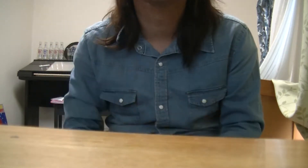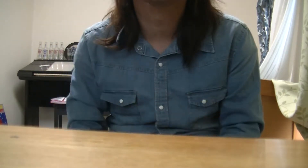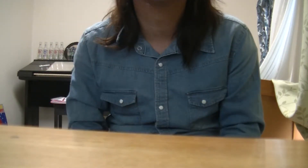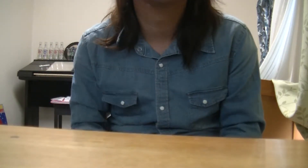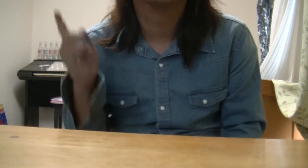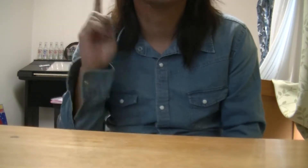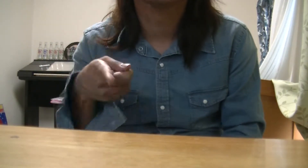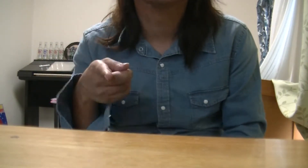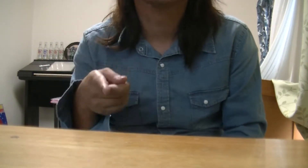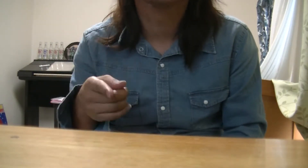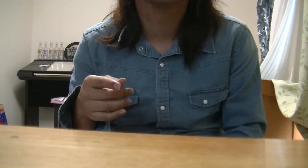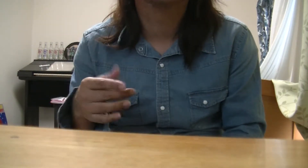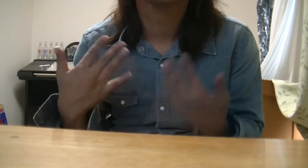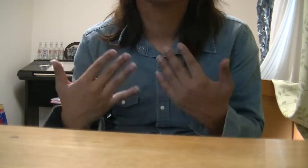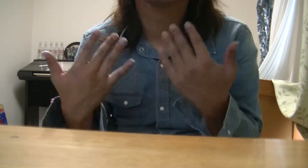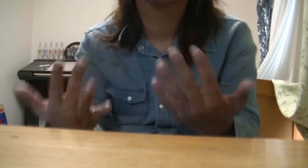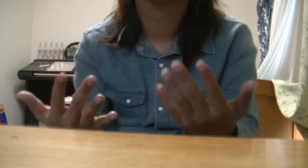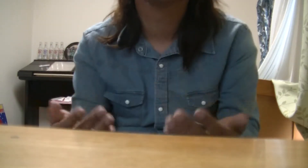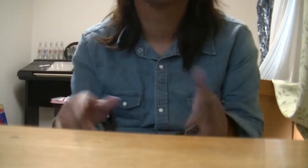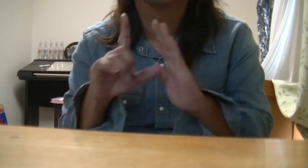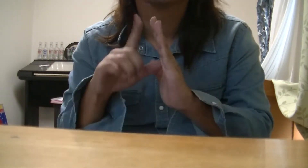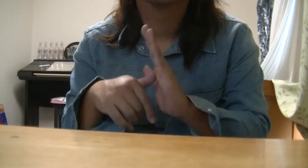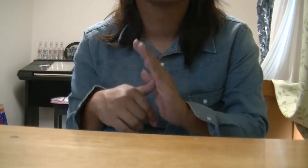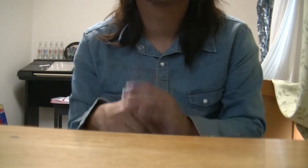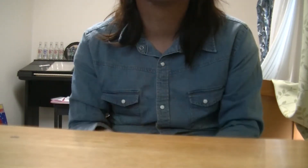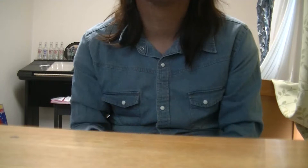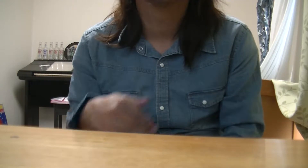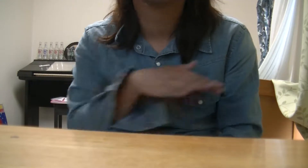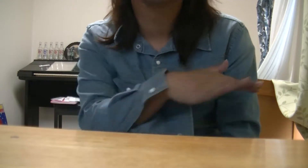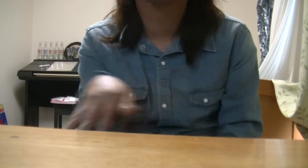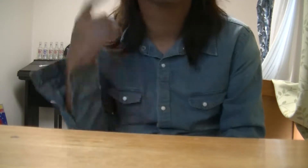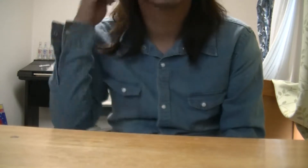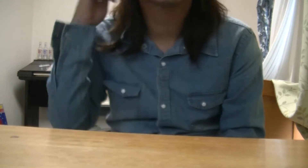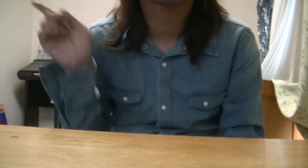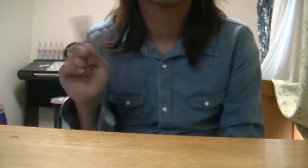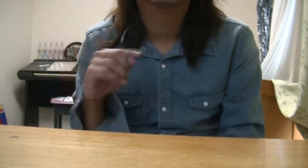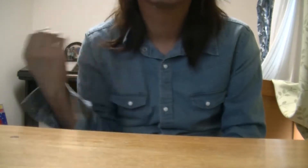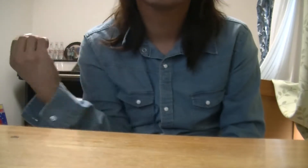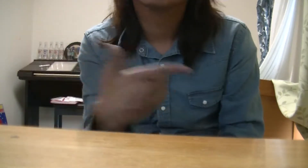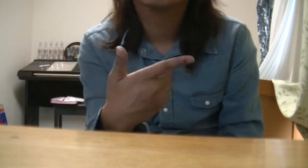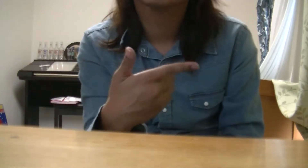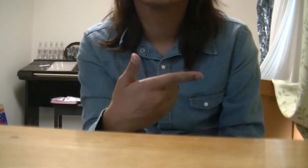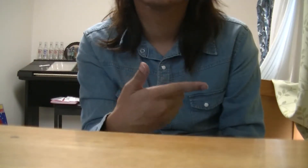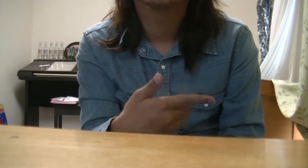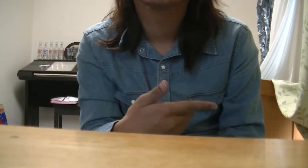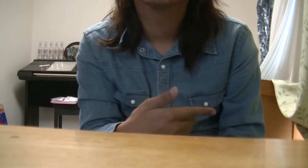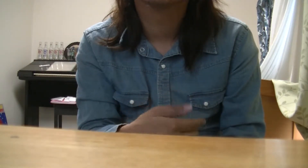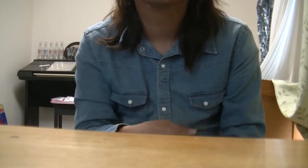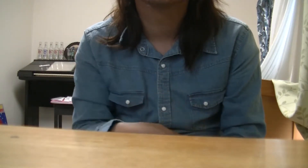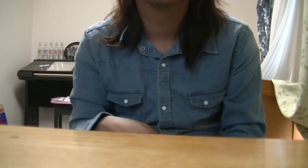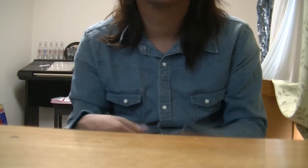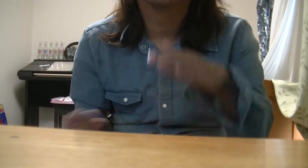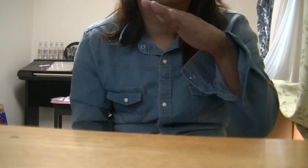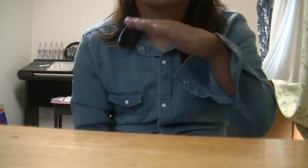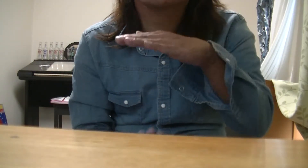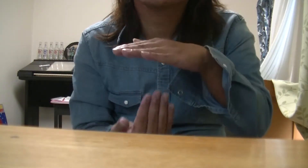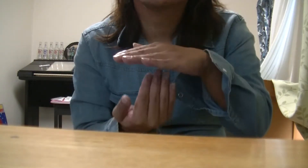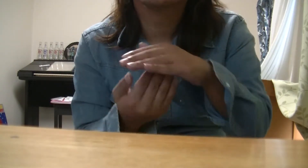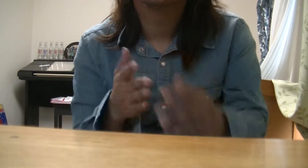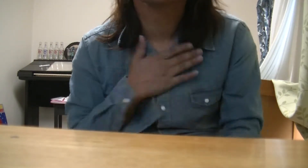部下が引いた瞬間、うわなんだこの人って思った瞬間、すごい俺変われた